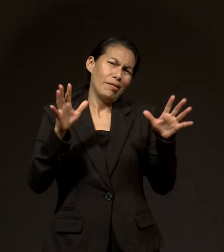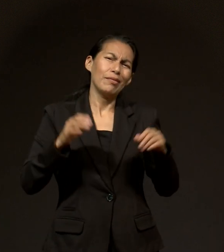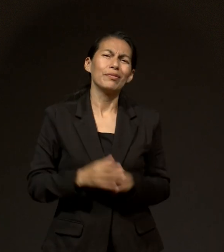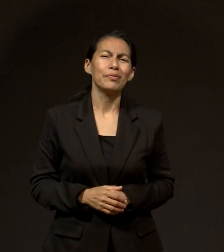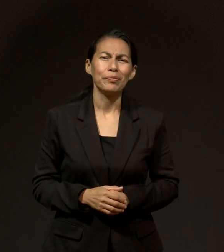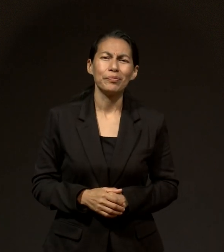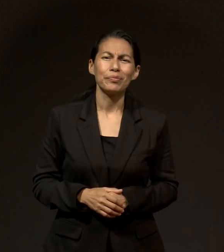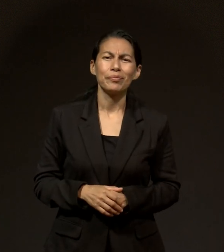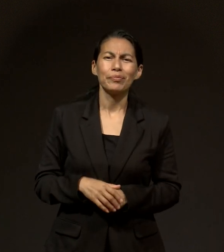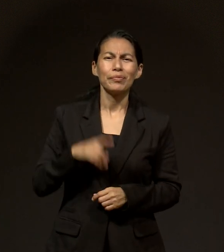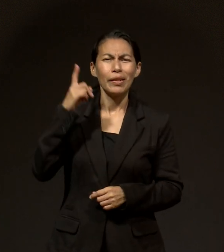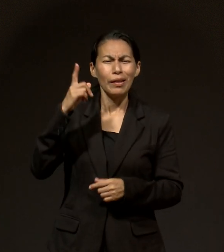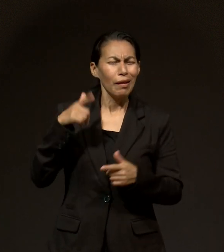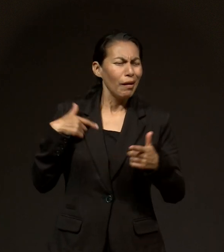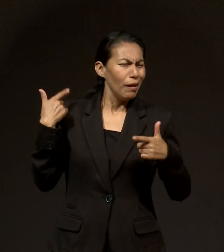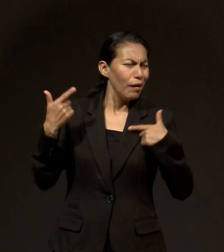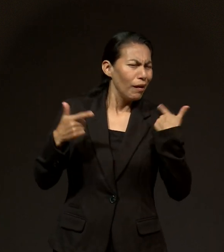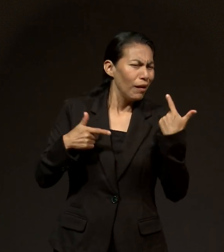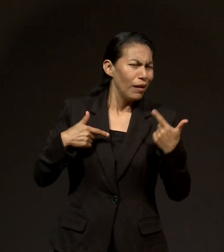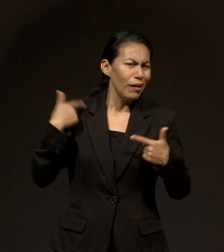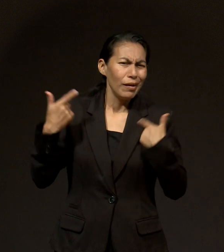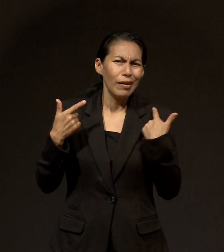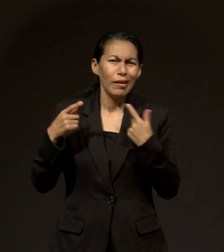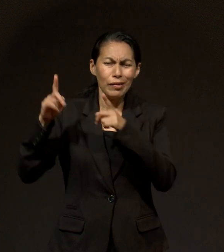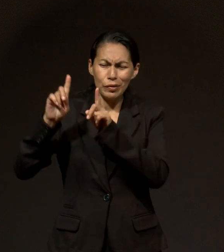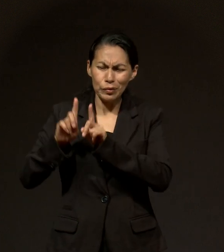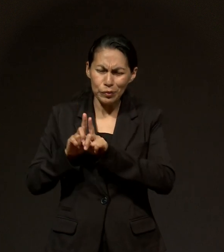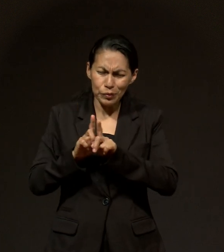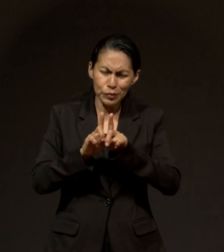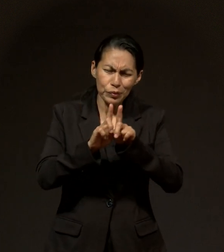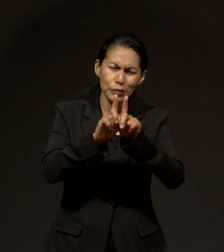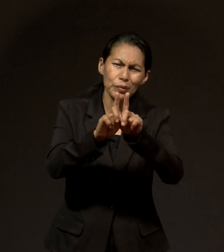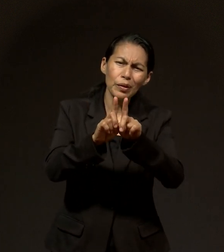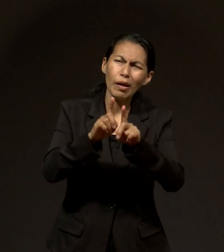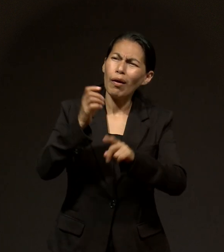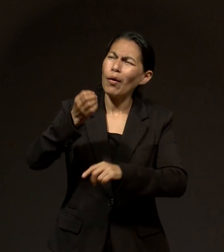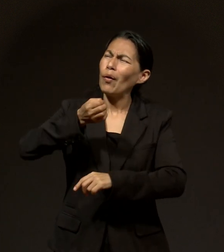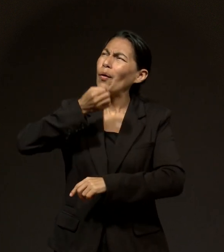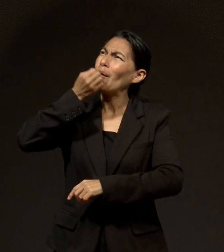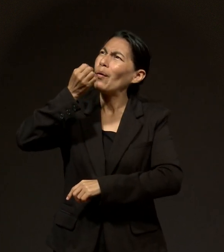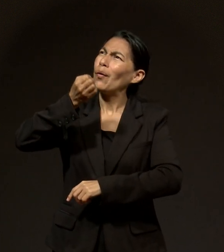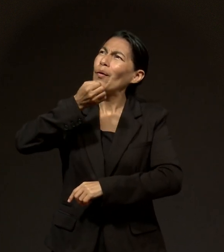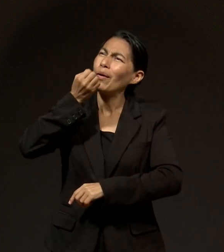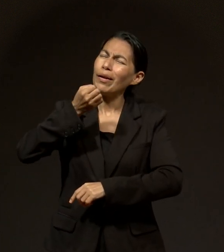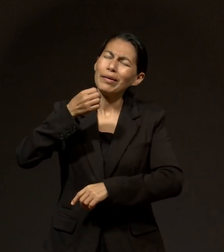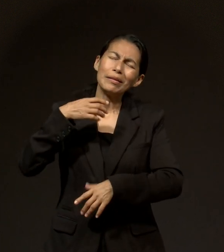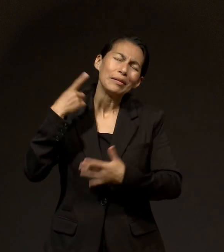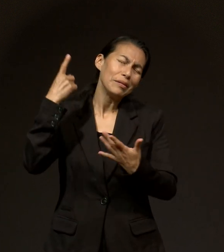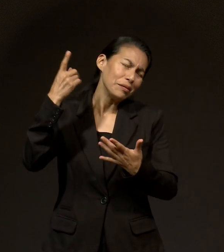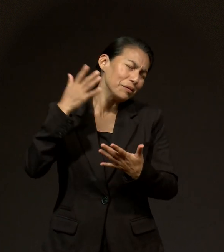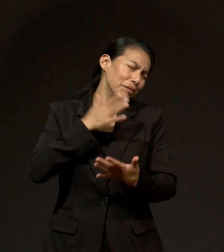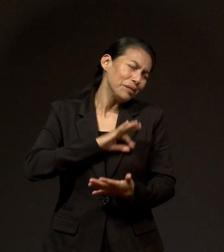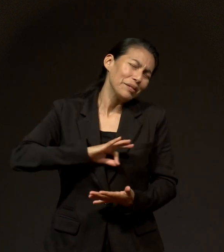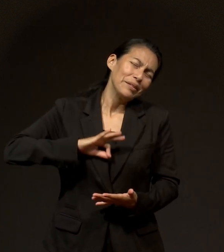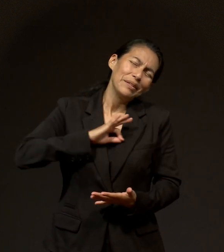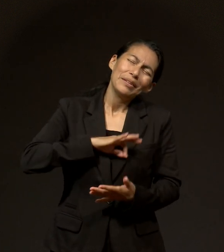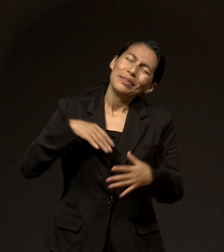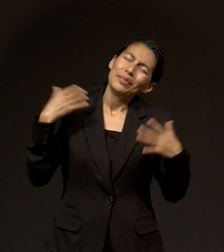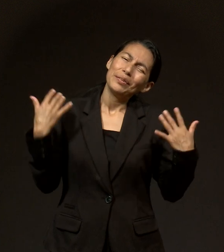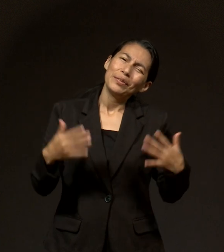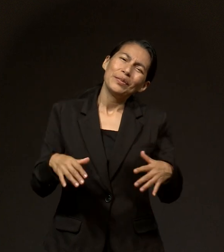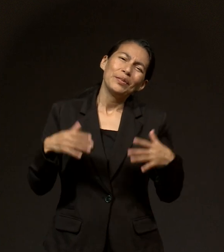complacido de caminar contigo en oración. Él lo ha